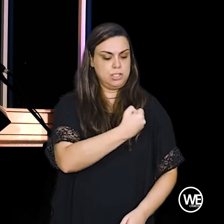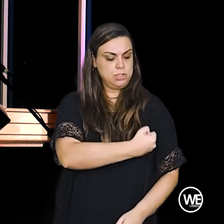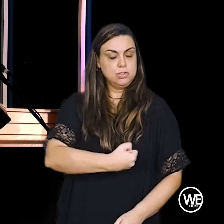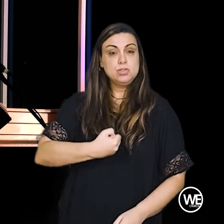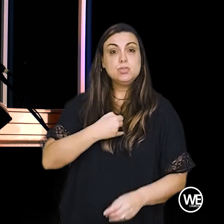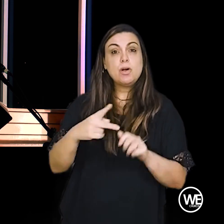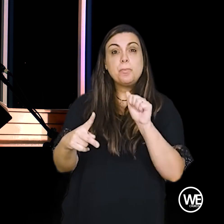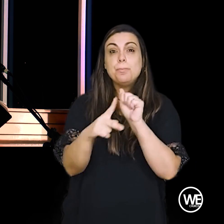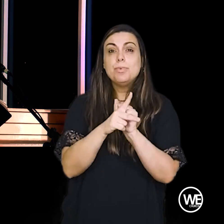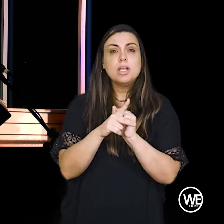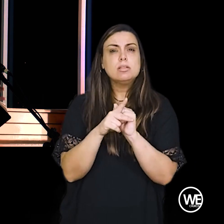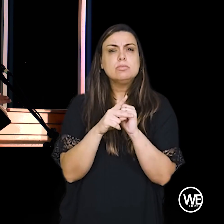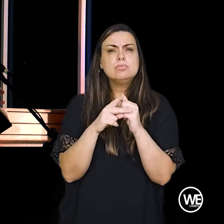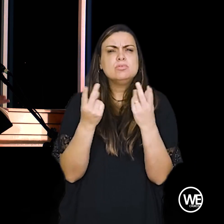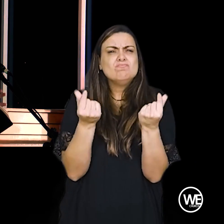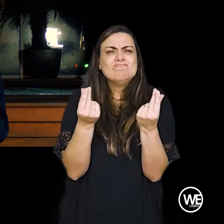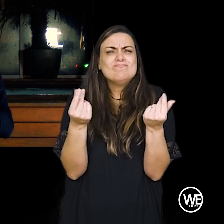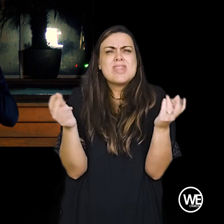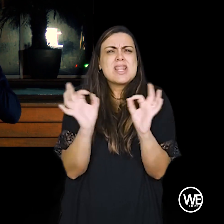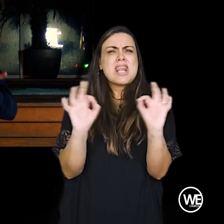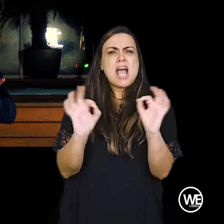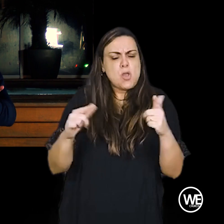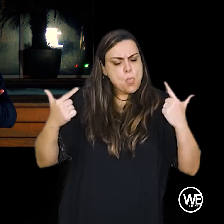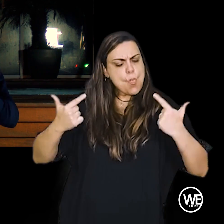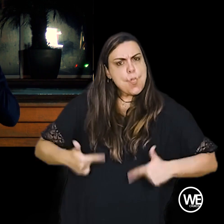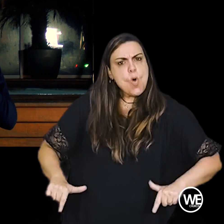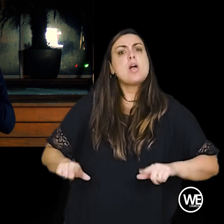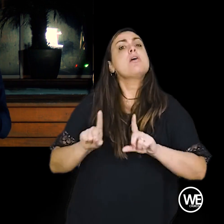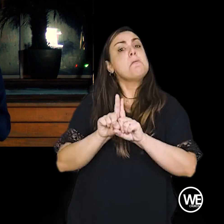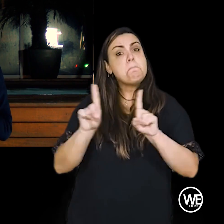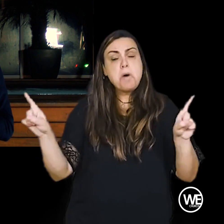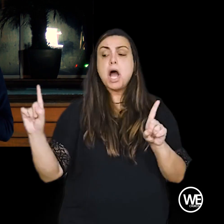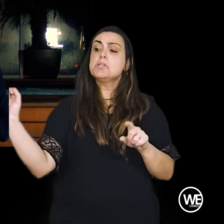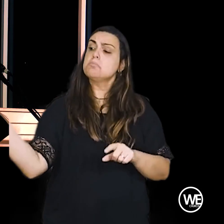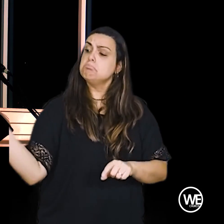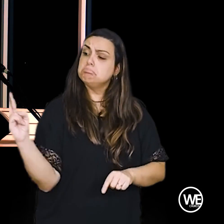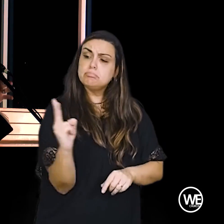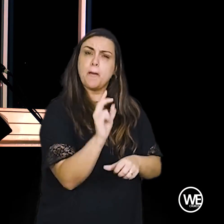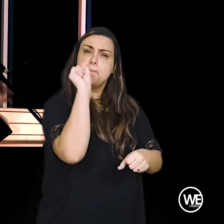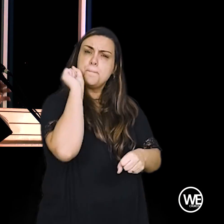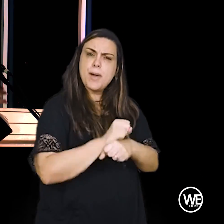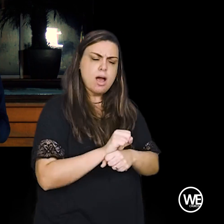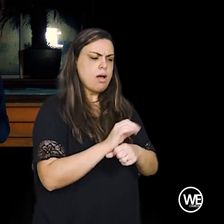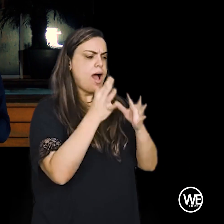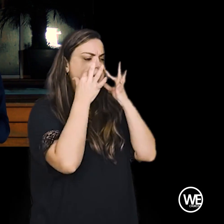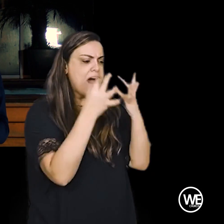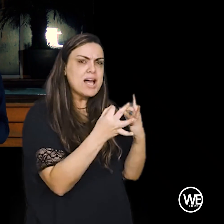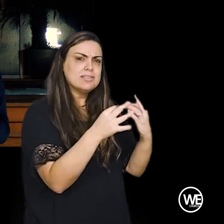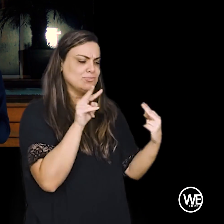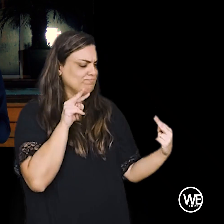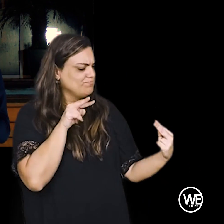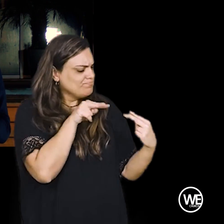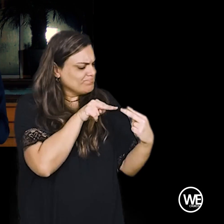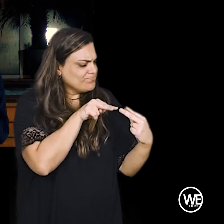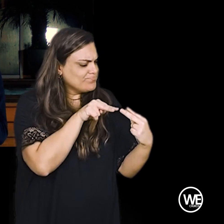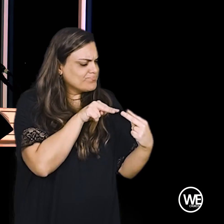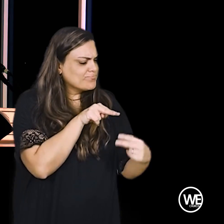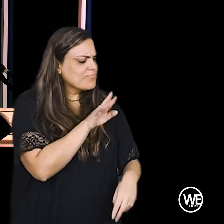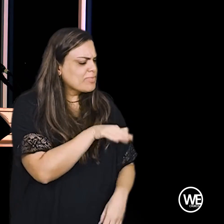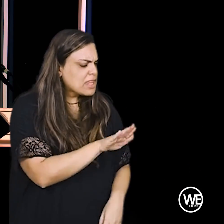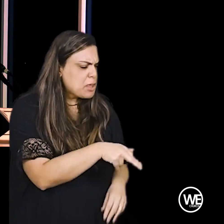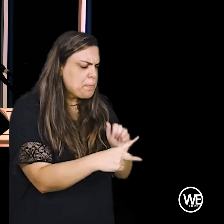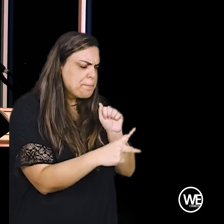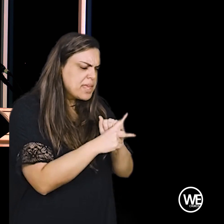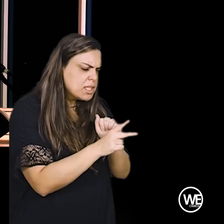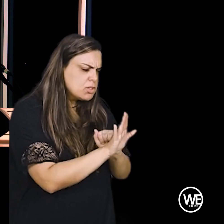e Pedro, eles não tinham nada para oferecer. Mas eles pararam e deram atenção àquele homem. Eles olharam firmemente para ele e Pedro